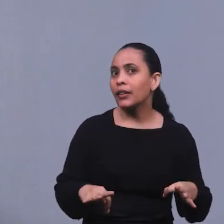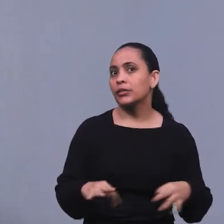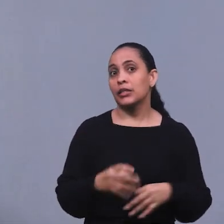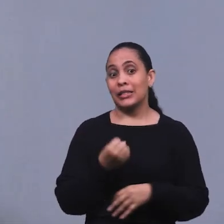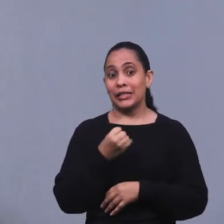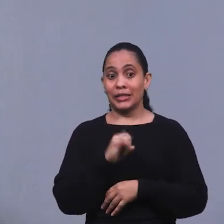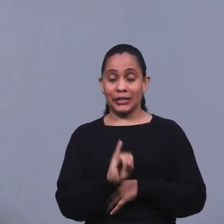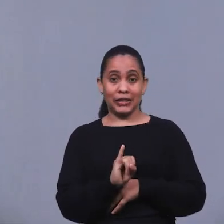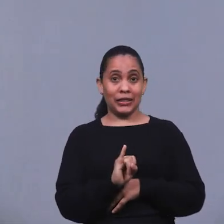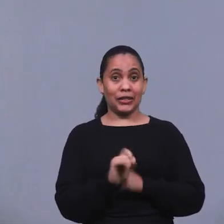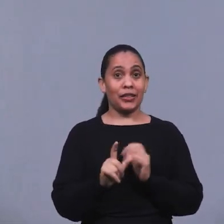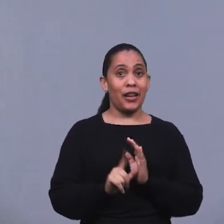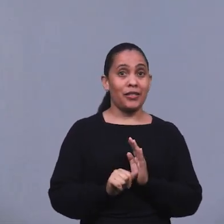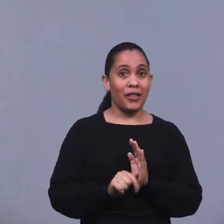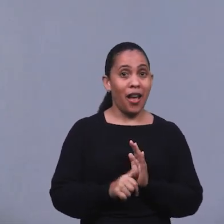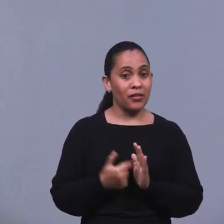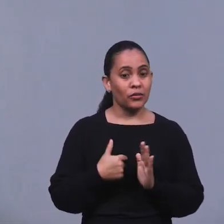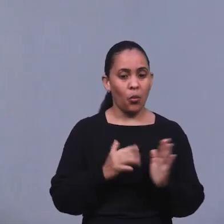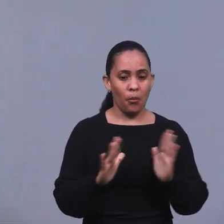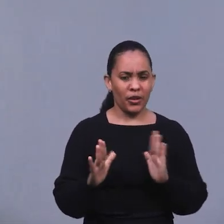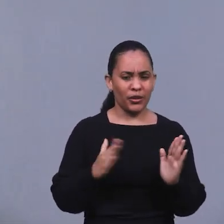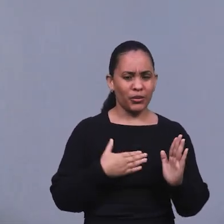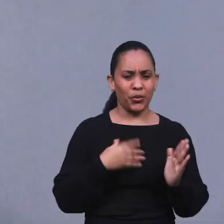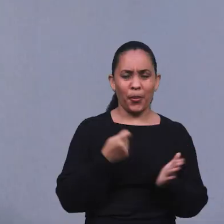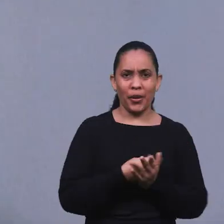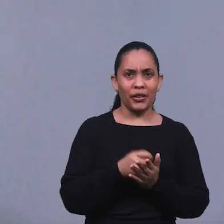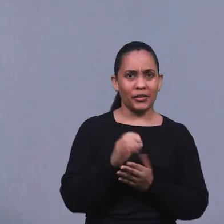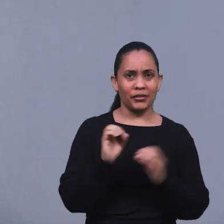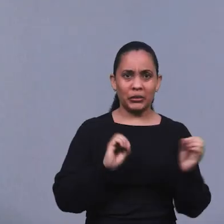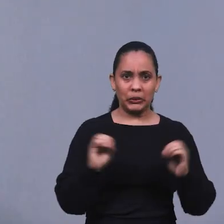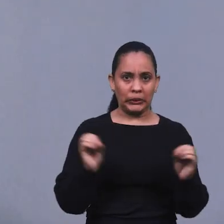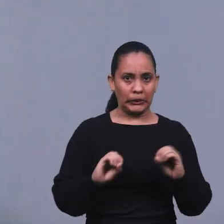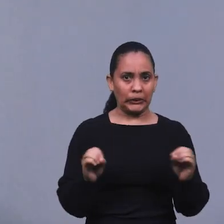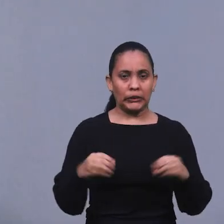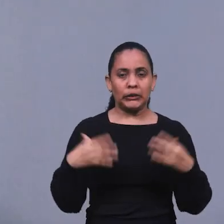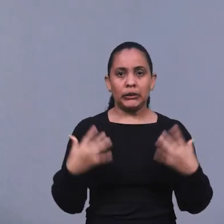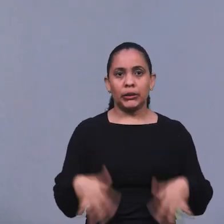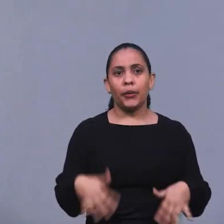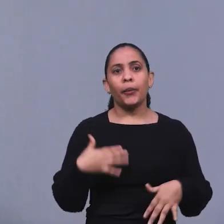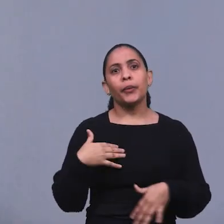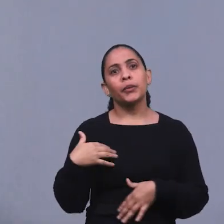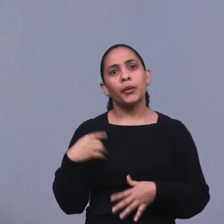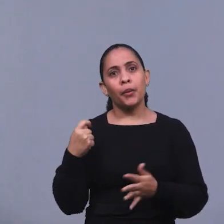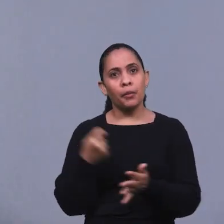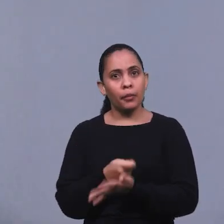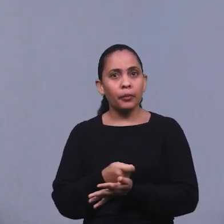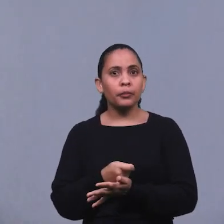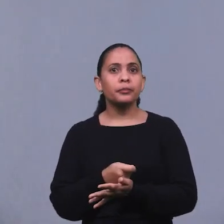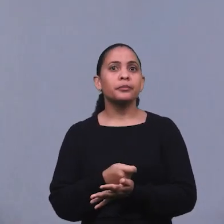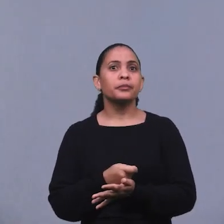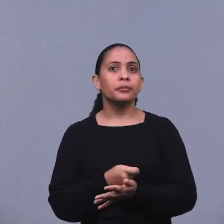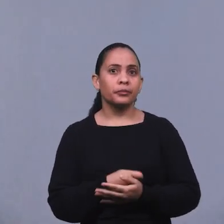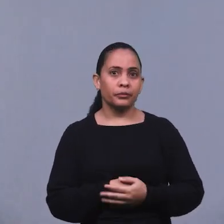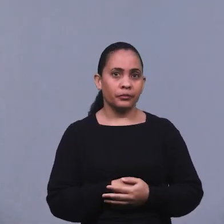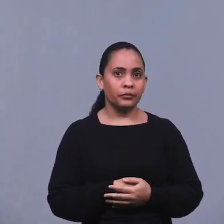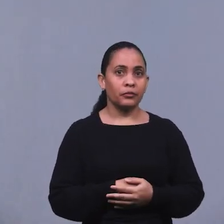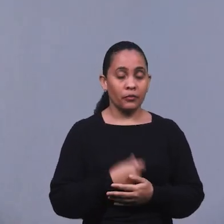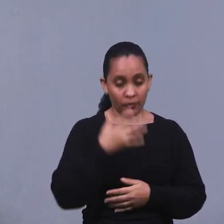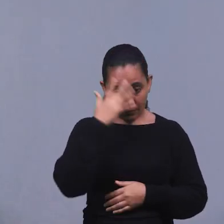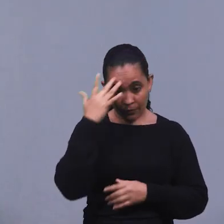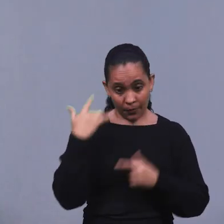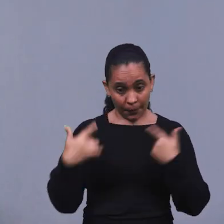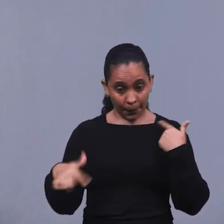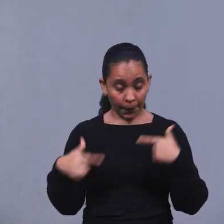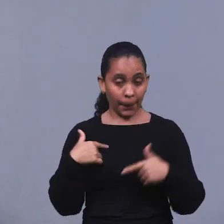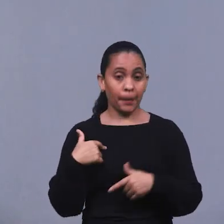certinho, atraso. porque se você ficar um tempo sem contribuir, aí facultativo, se ficar 6 meses sem contribuir, e o contribuinte individual, quem trabalha,